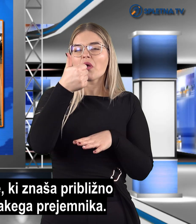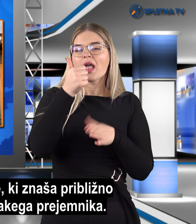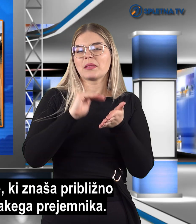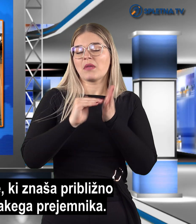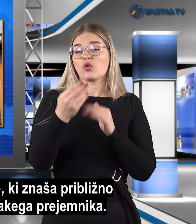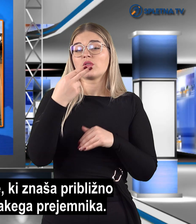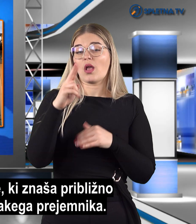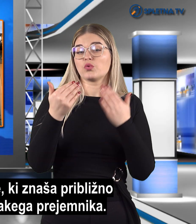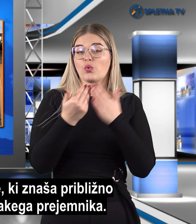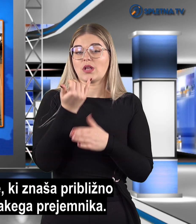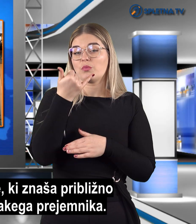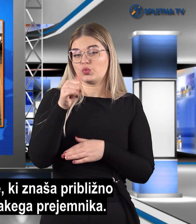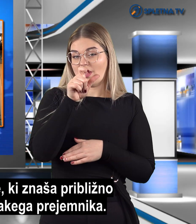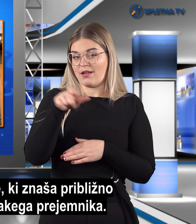za vsakega posameznika.